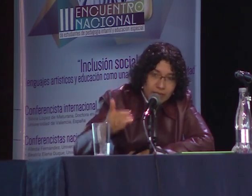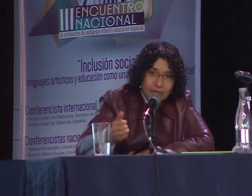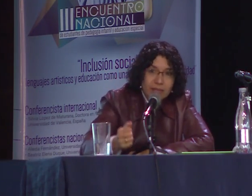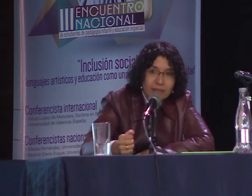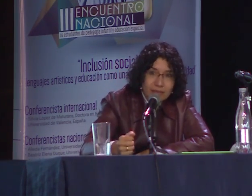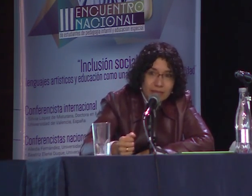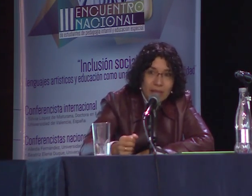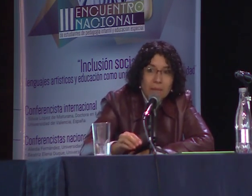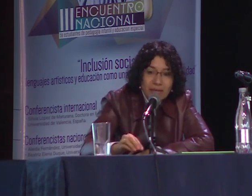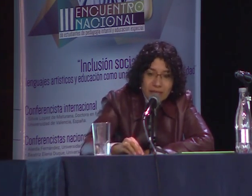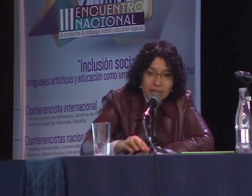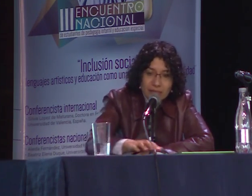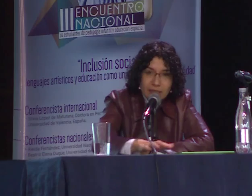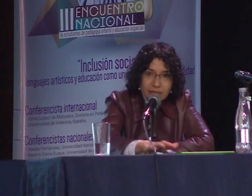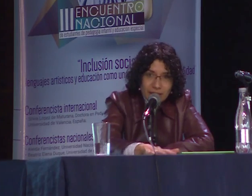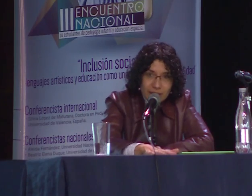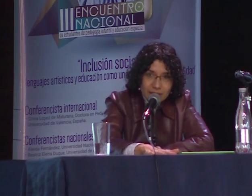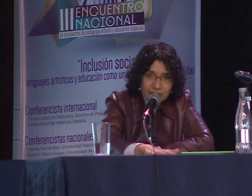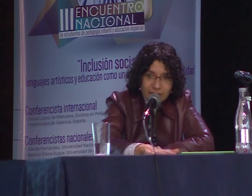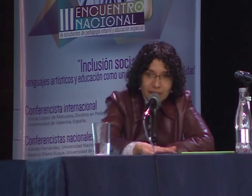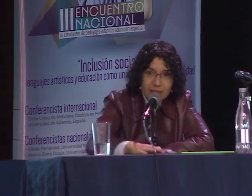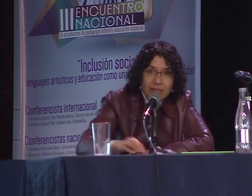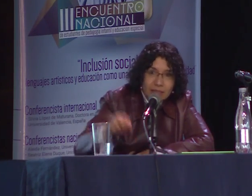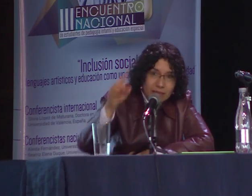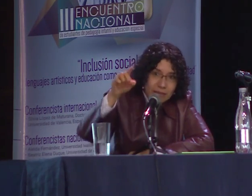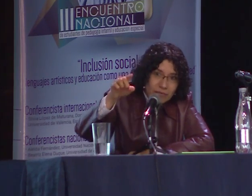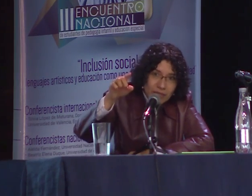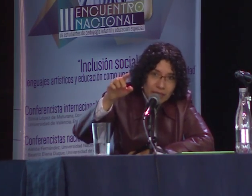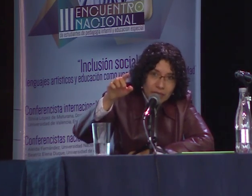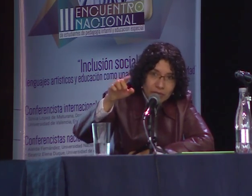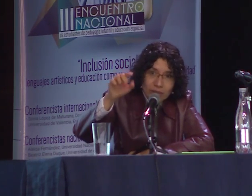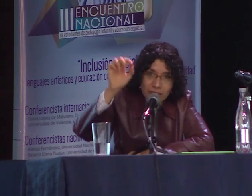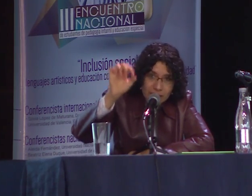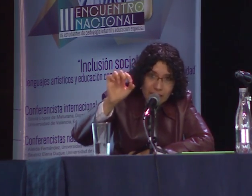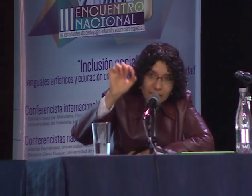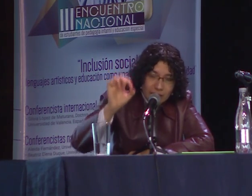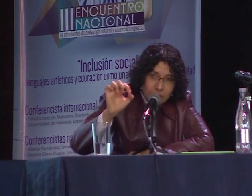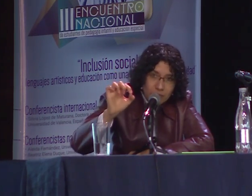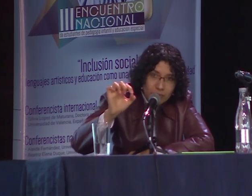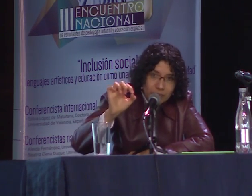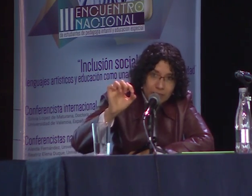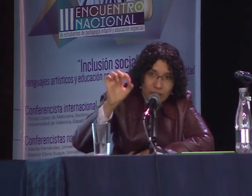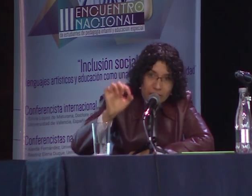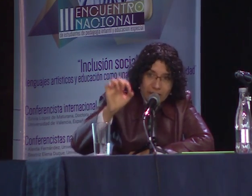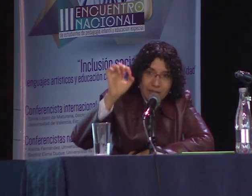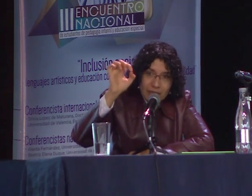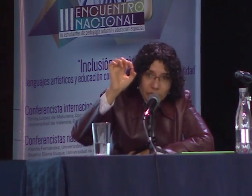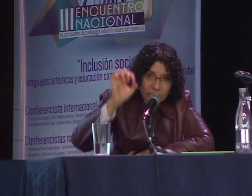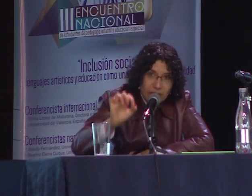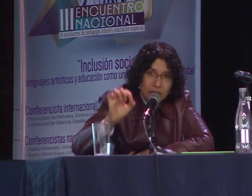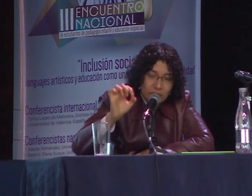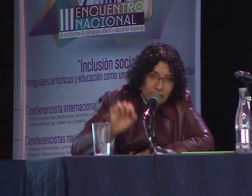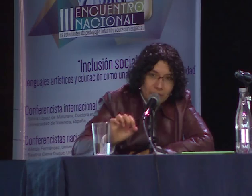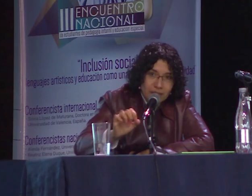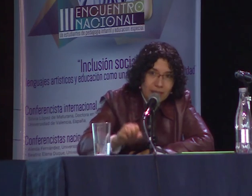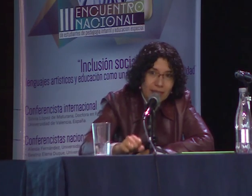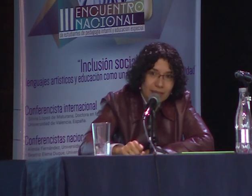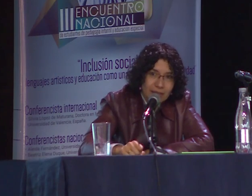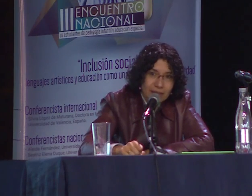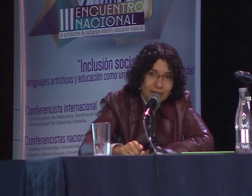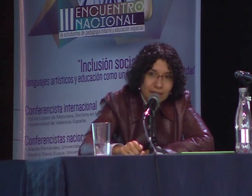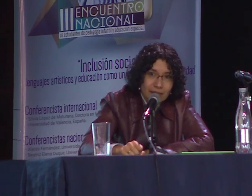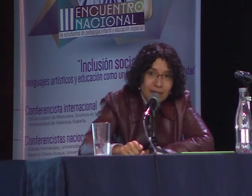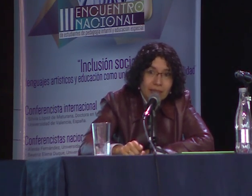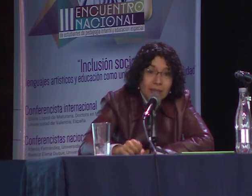con otras instancias para que lleguen las quejas necesarias y ese refrigerio llegue a tiempo, pero además sea un refrigerio realmente